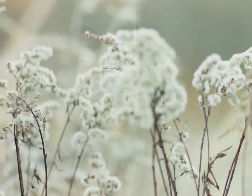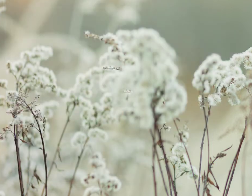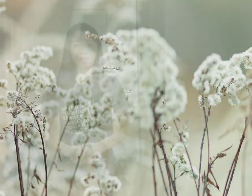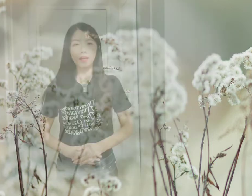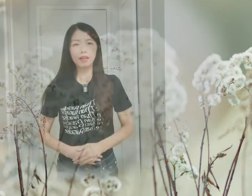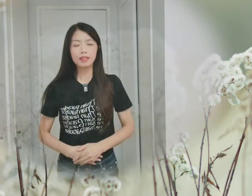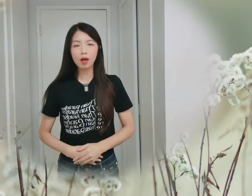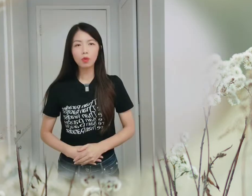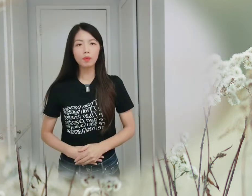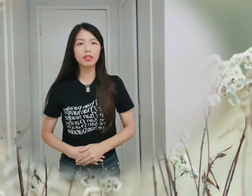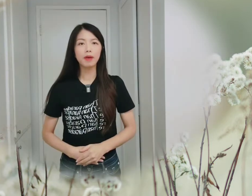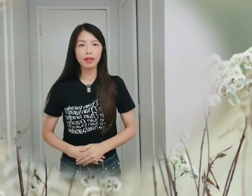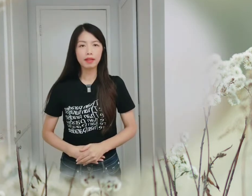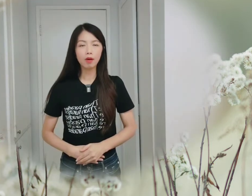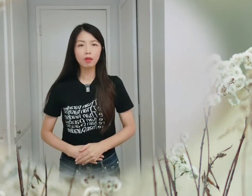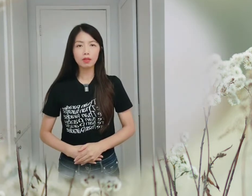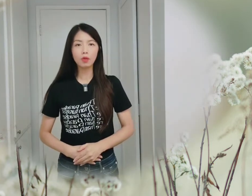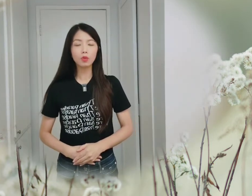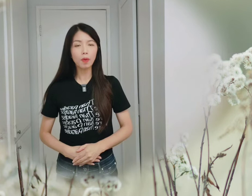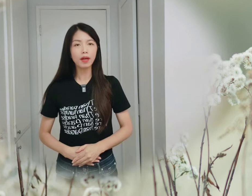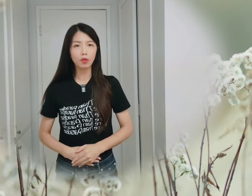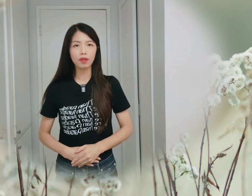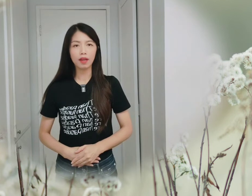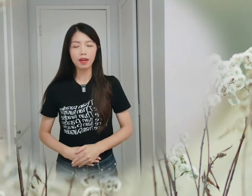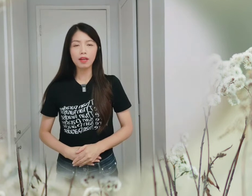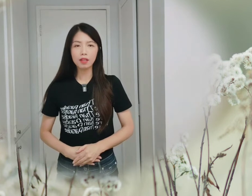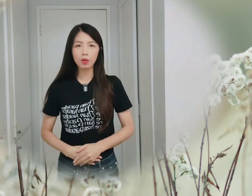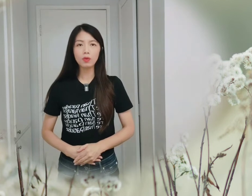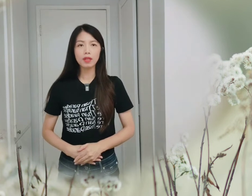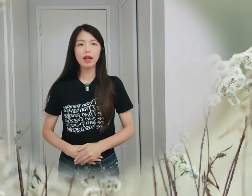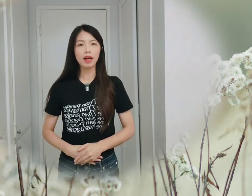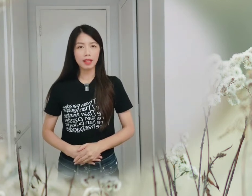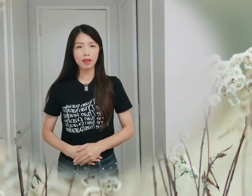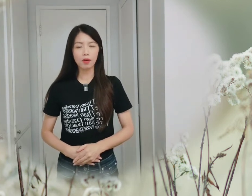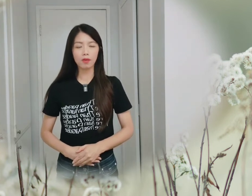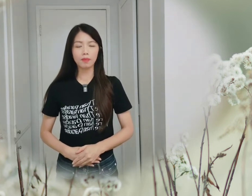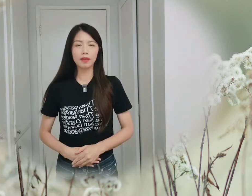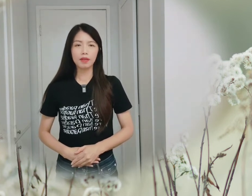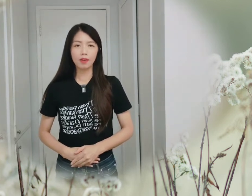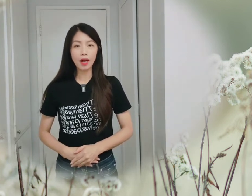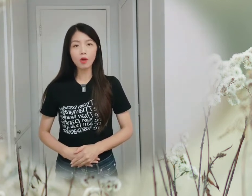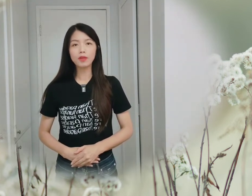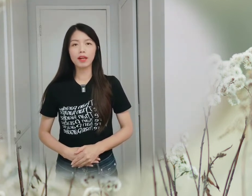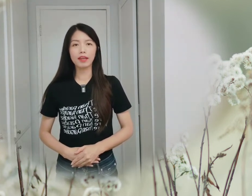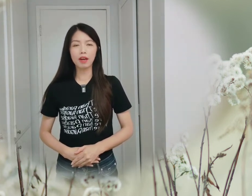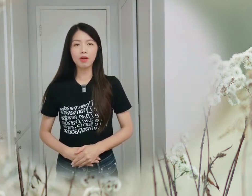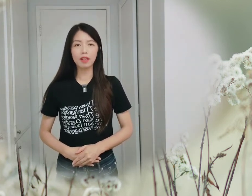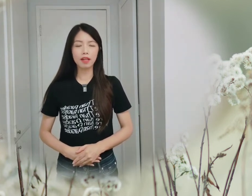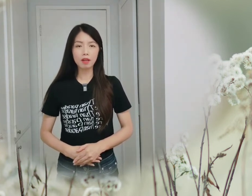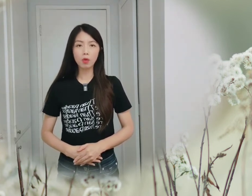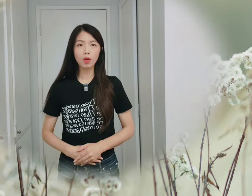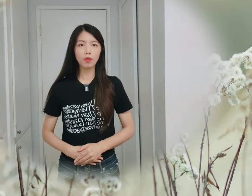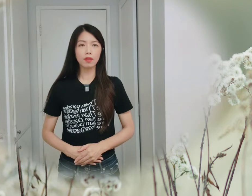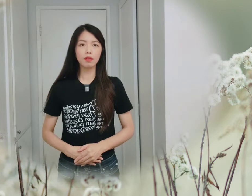됩니다. 서로 믿음 안에서, 서로 소망 가운데, 서로 사랑 안에서. 한꺼번에 갈게요.